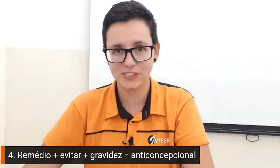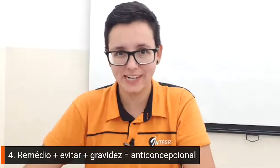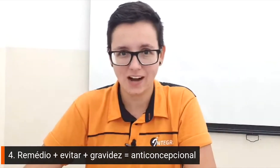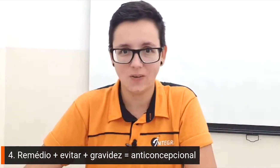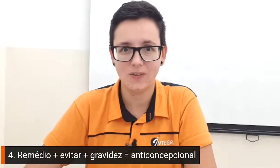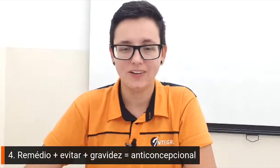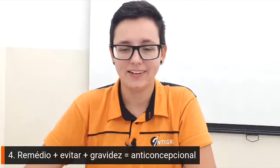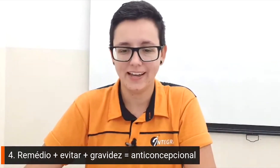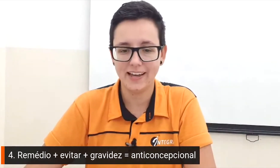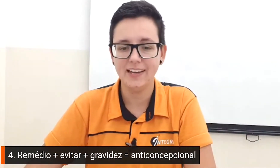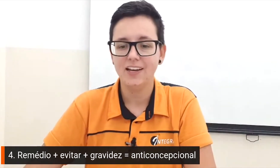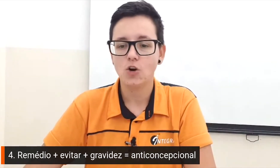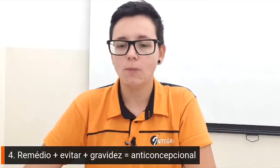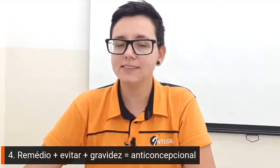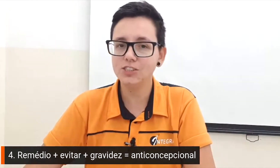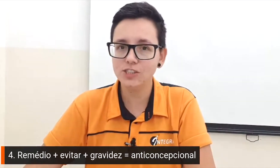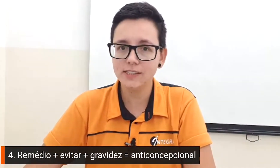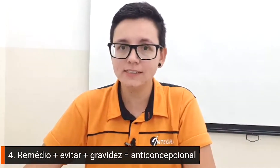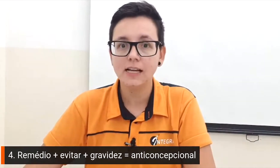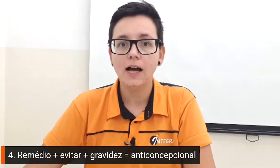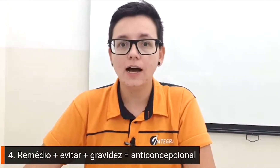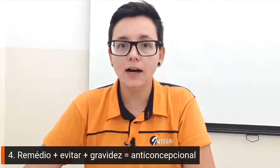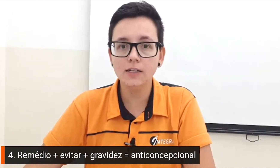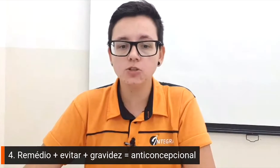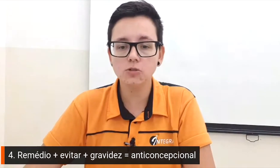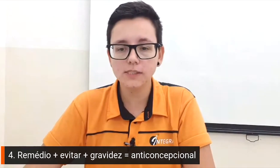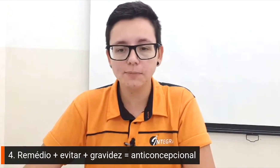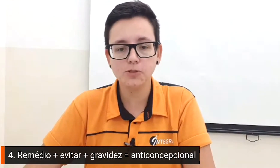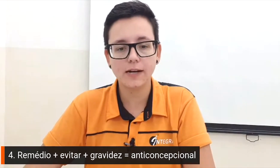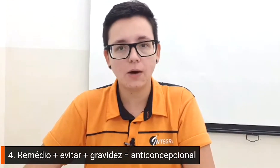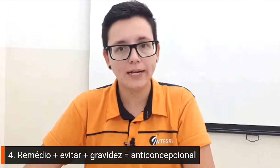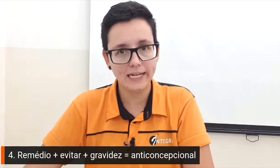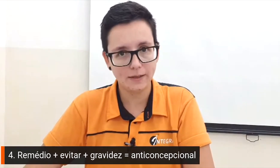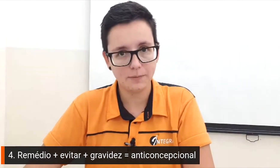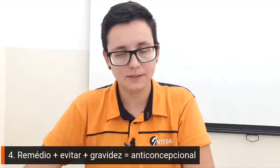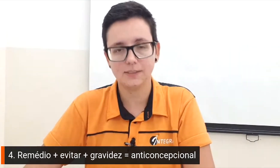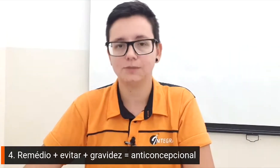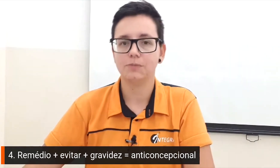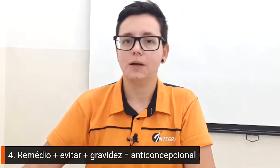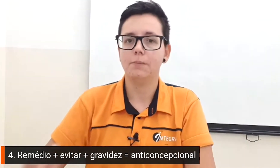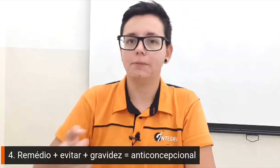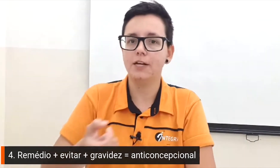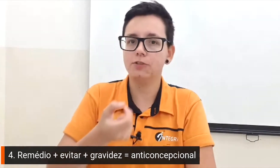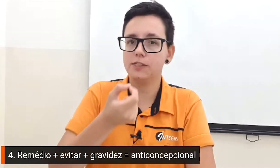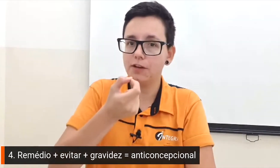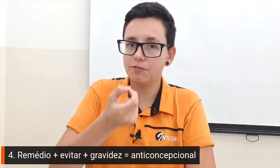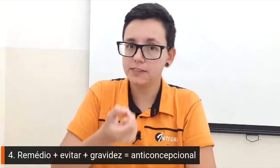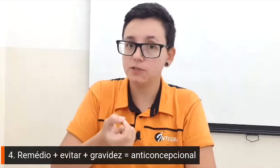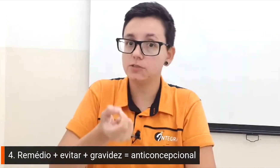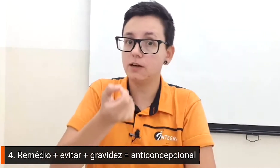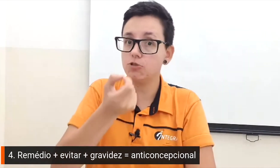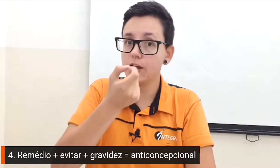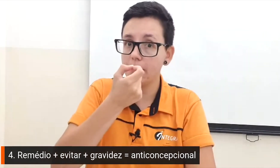sinal, né? Como é que se diz anticoncepcional em libras? Primeiro você vai fazer o sinal de